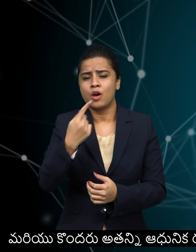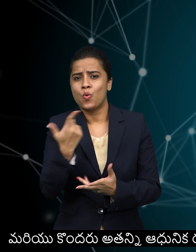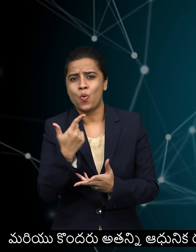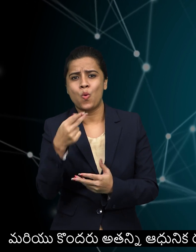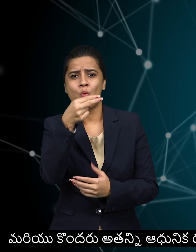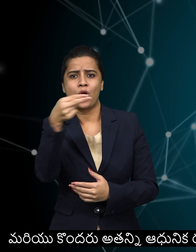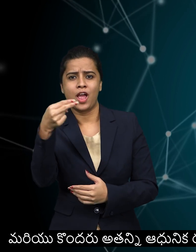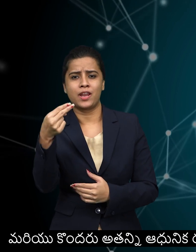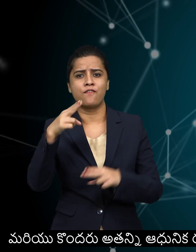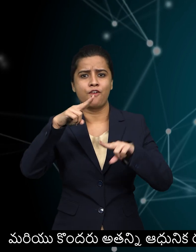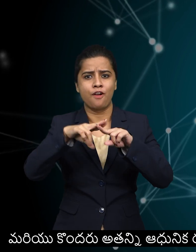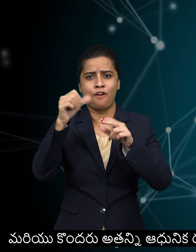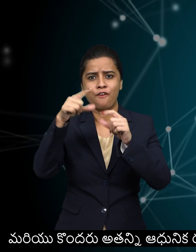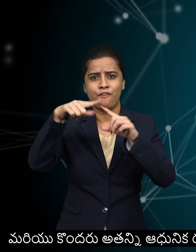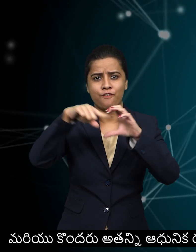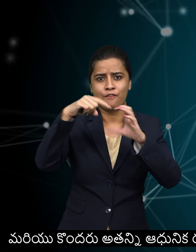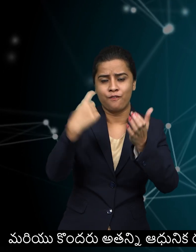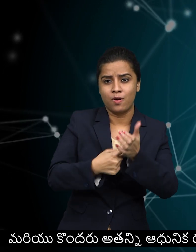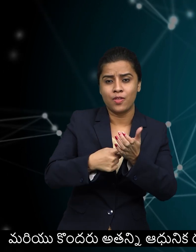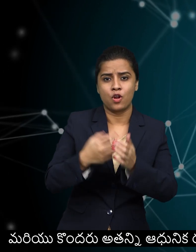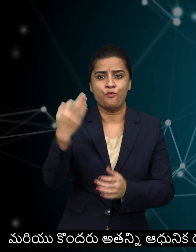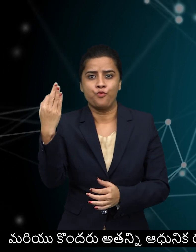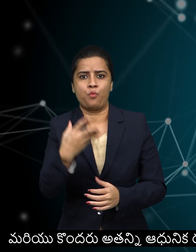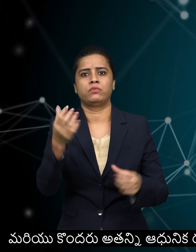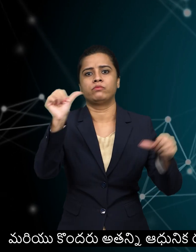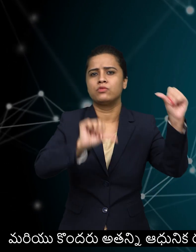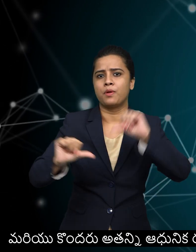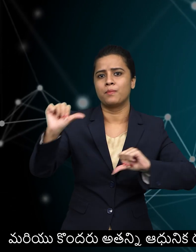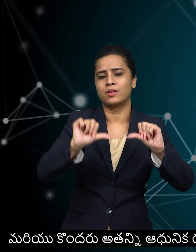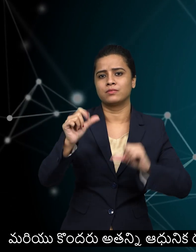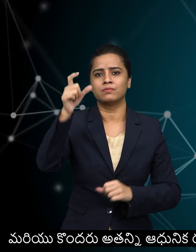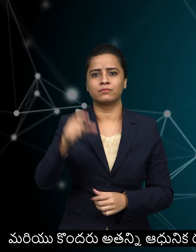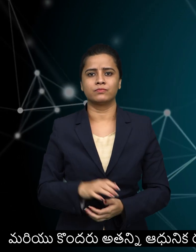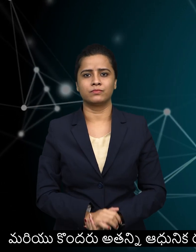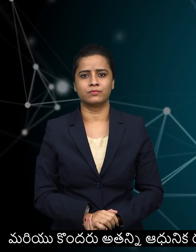ఆధునిక రసాయన శాస్త్ర పితామహుడు అని పిలుస్తారు.